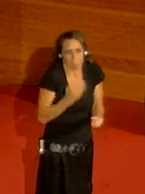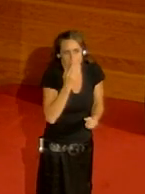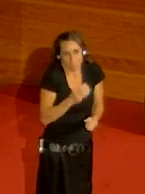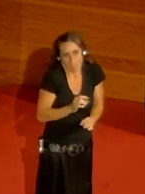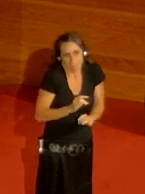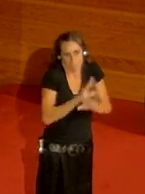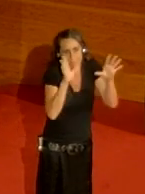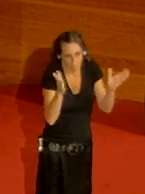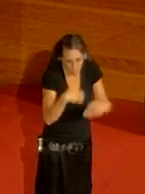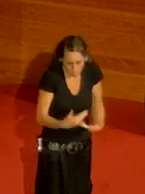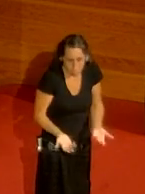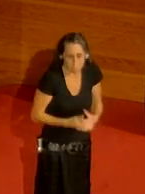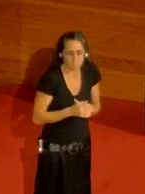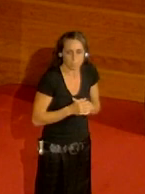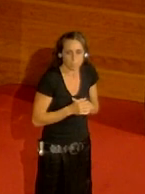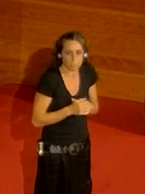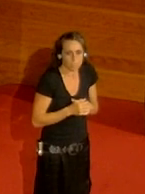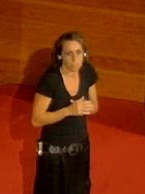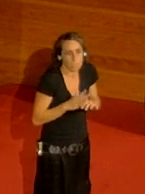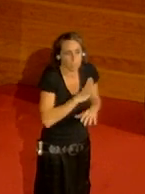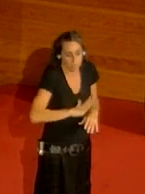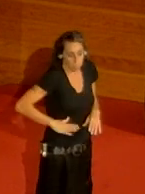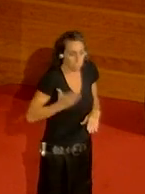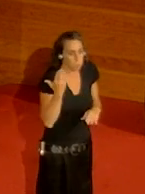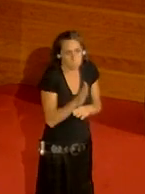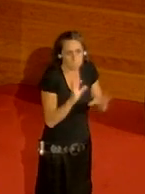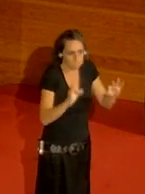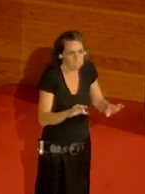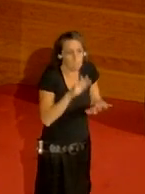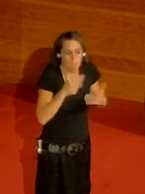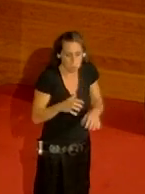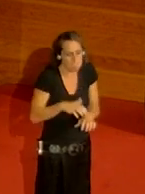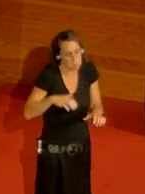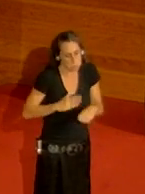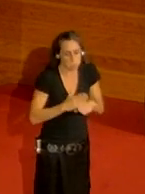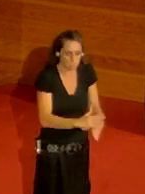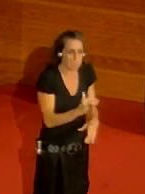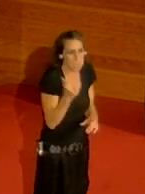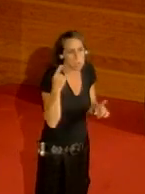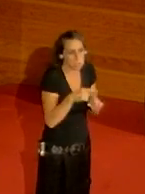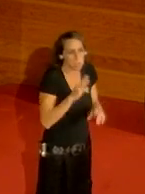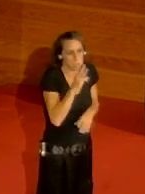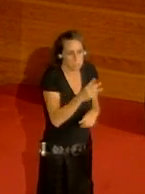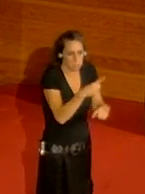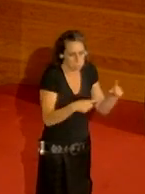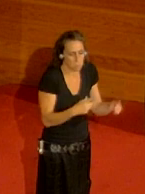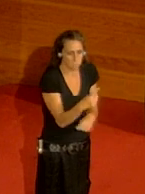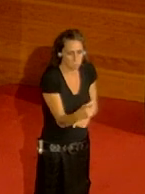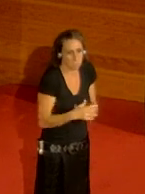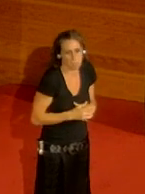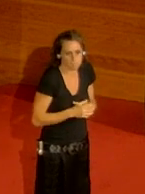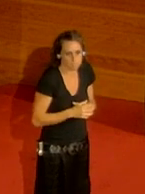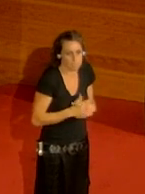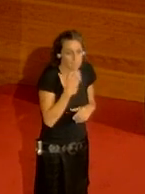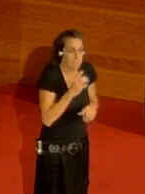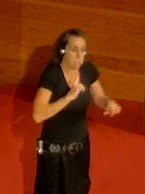la representación que hay ahora y de momento pues tienen mayoría suficiente para gobernar tres años y medio que les quedan por delante A no ser